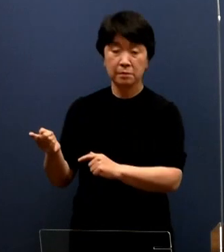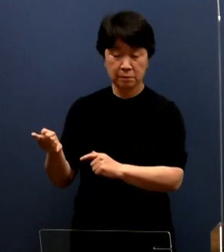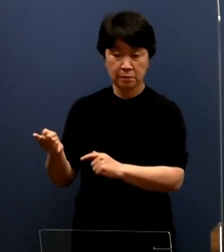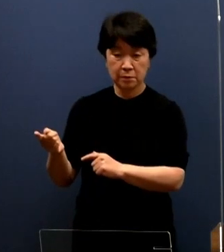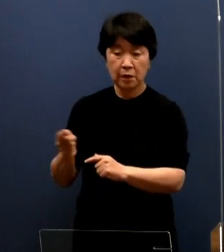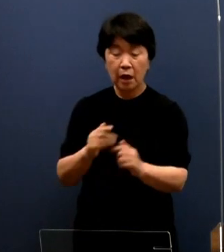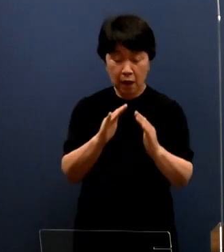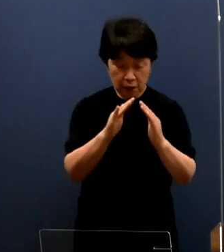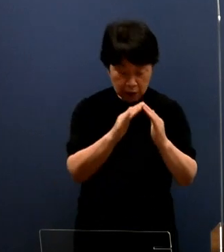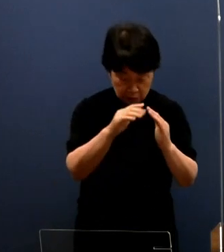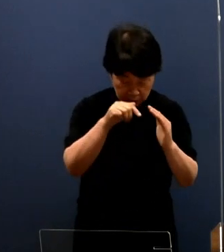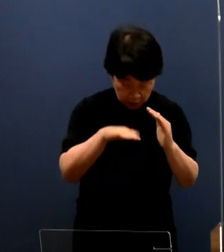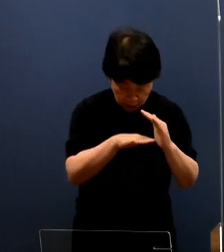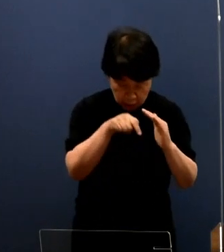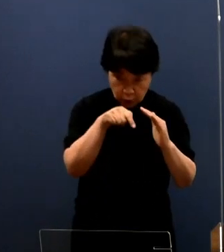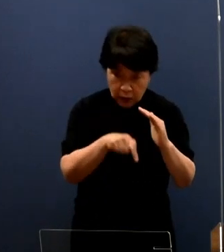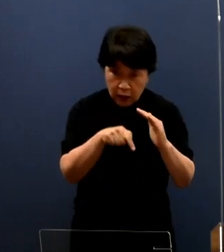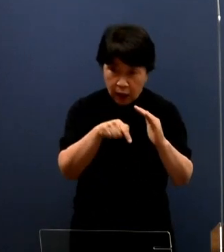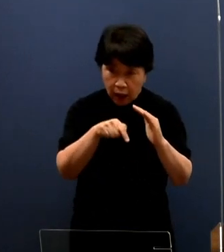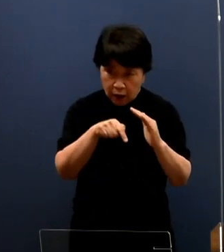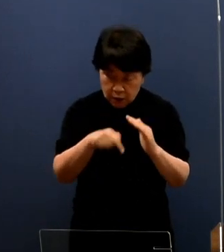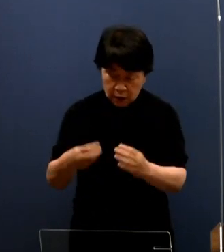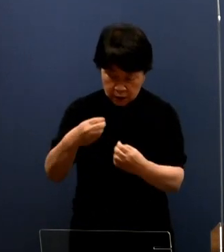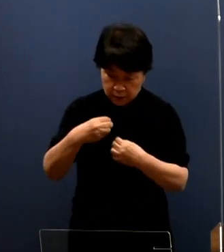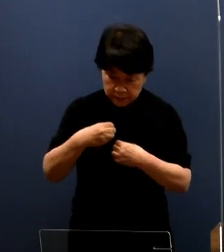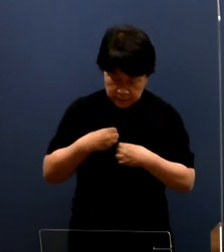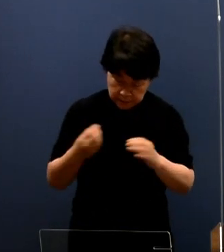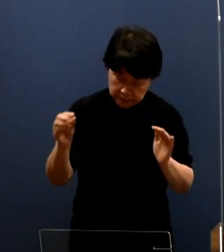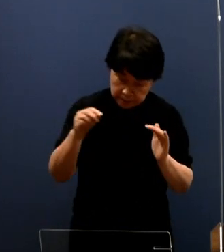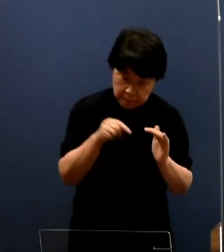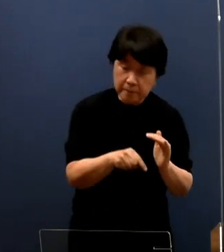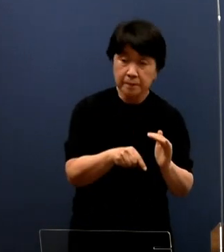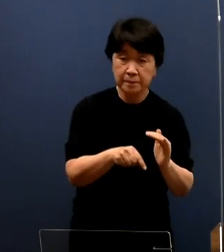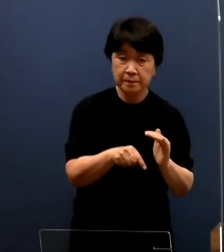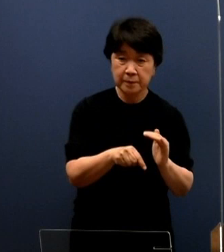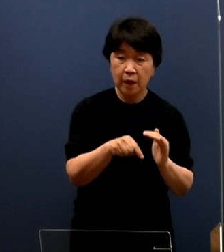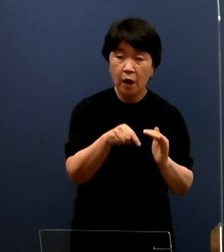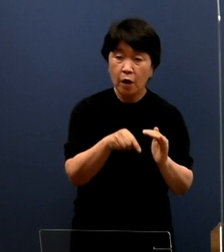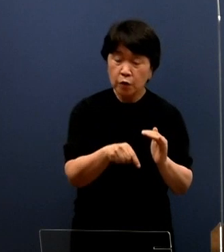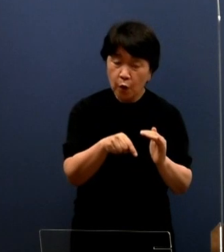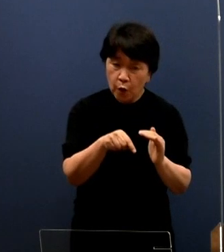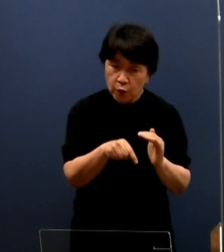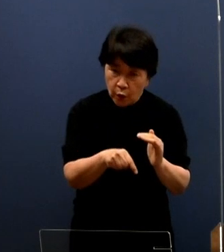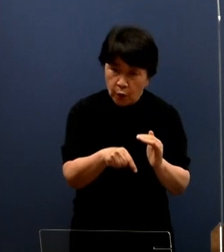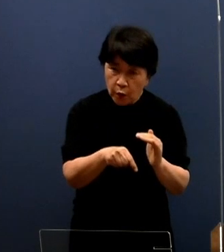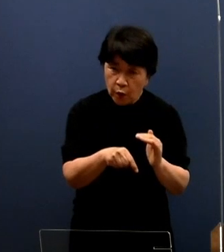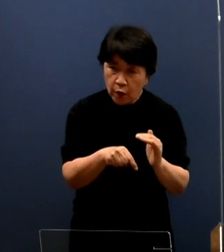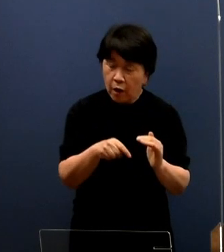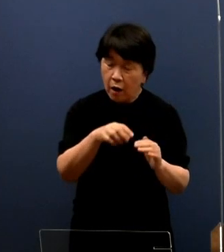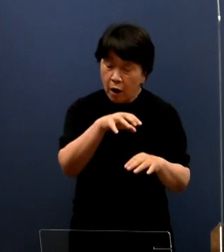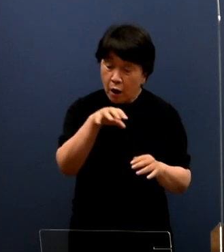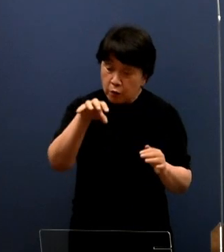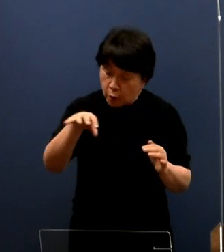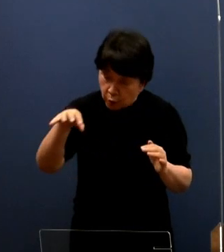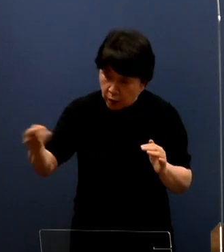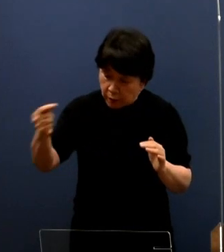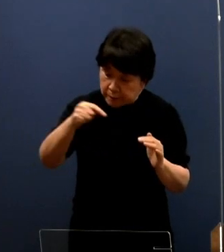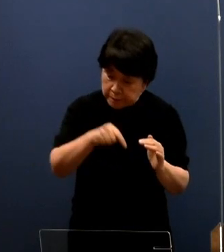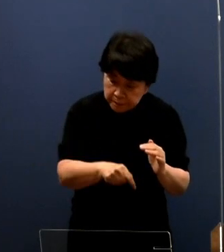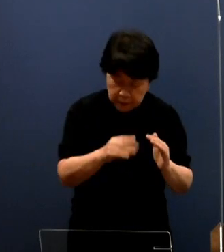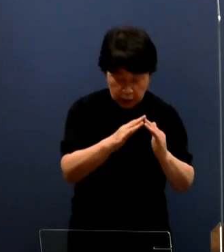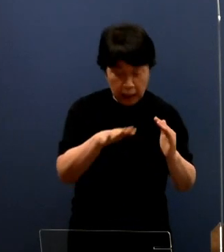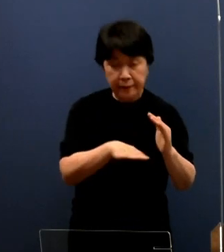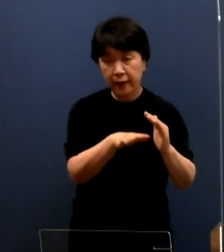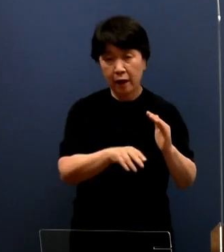家庭からその学校等に広がっているというルートの中で言えば、大人の生活の中で家庭に持ち込まれているんだから、家庭が一番多いのであれば